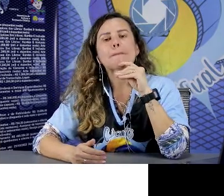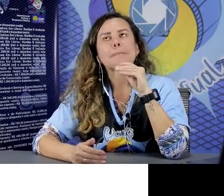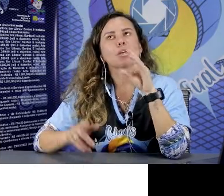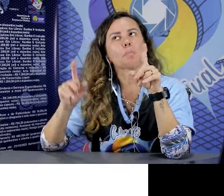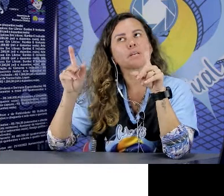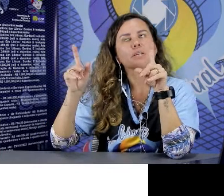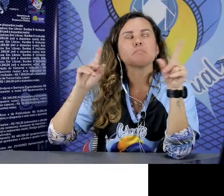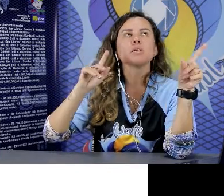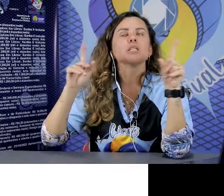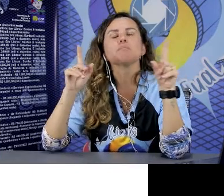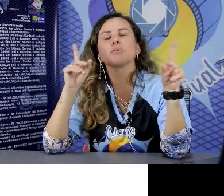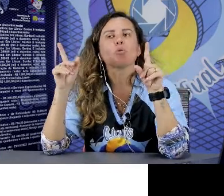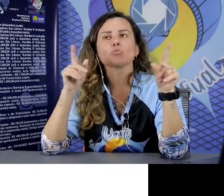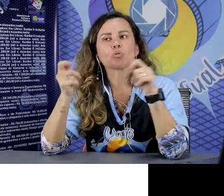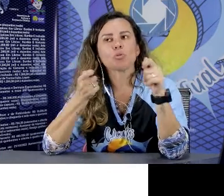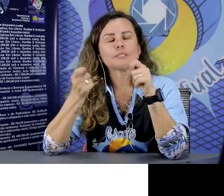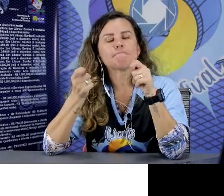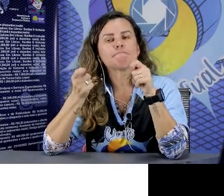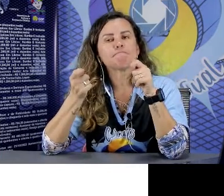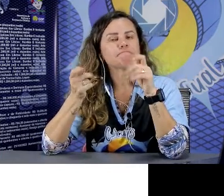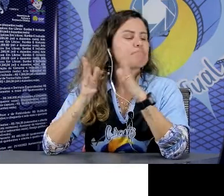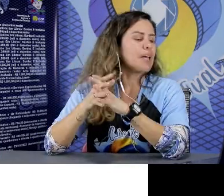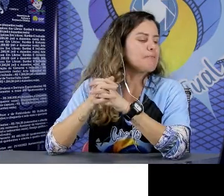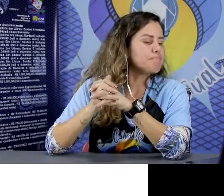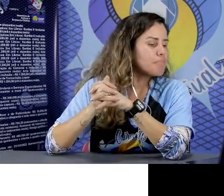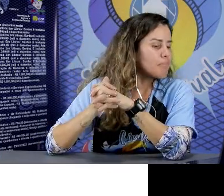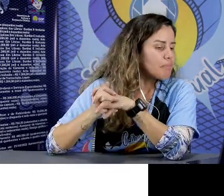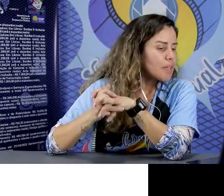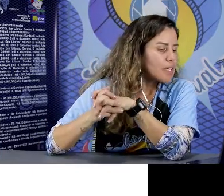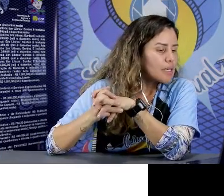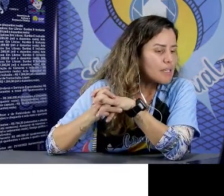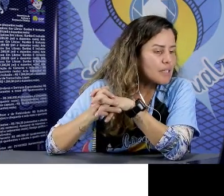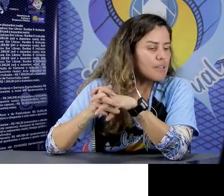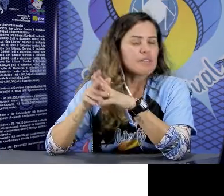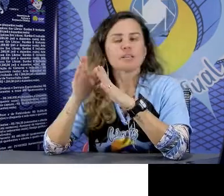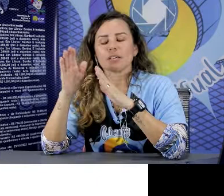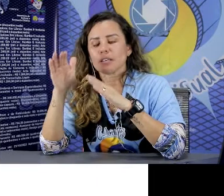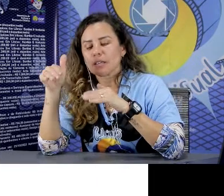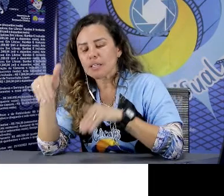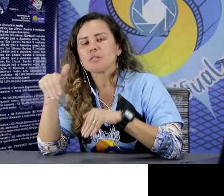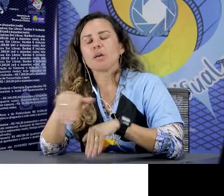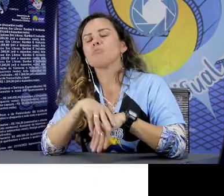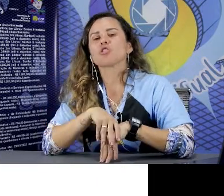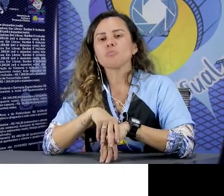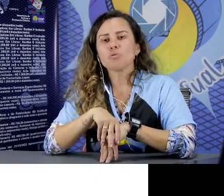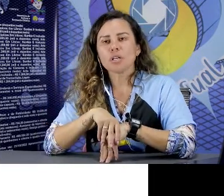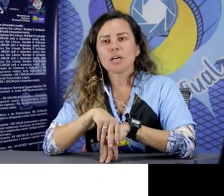Eu percebi pelo controle, né? E esse meio me estimula a me